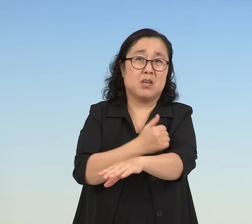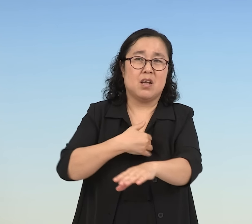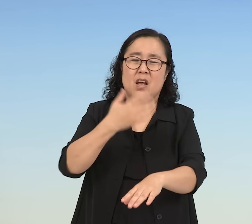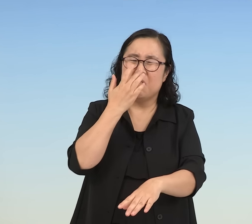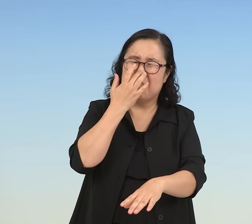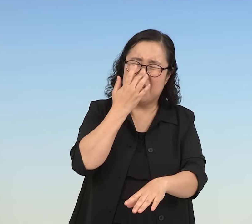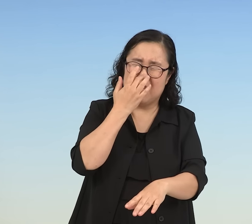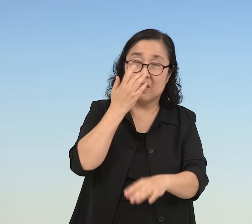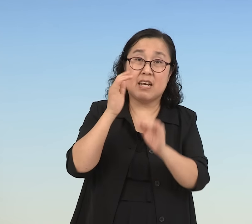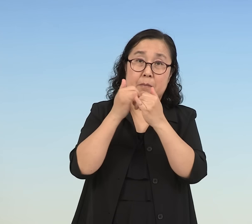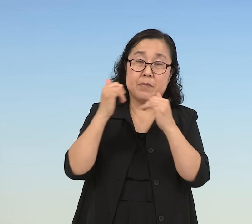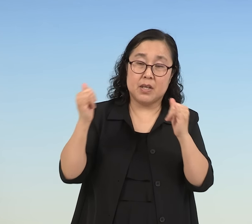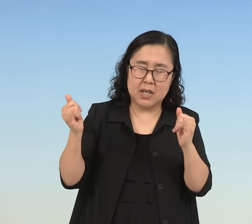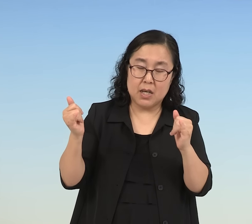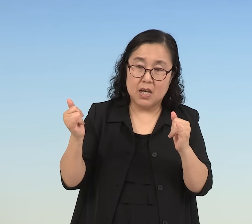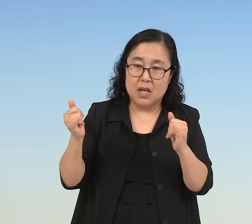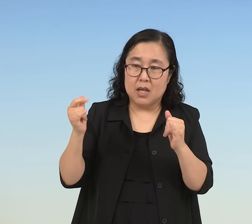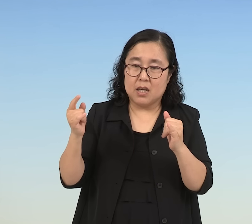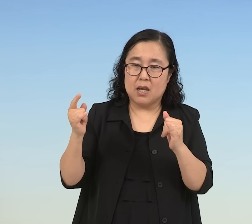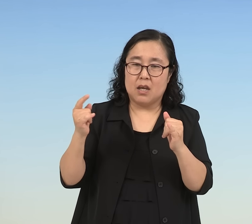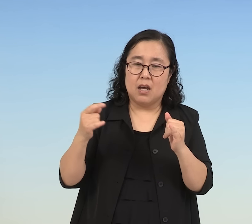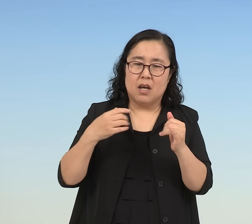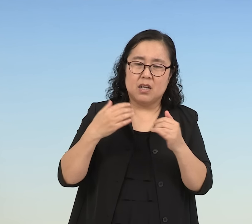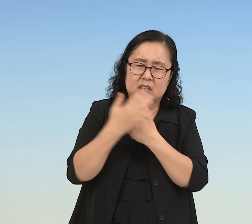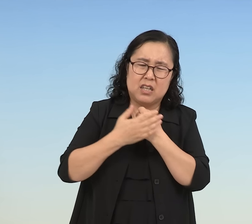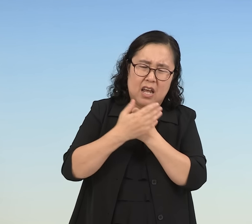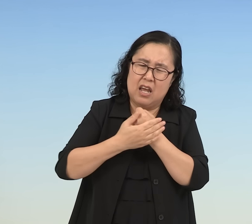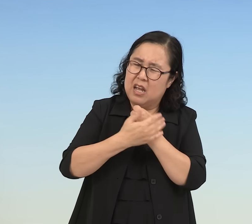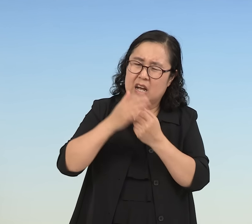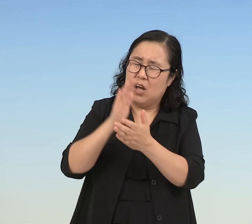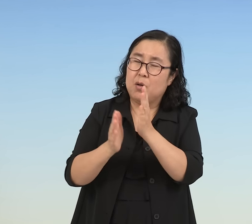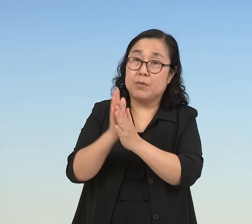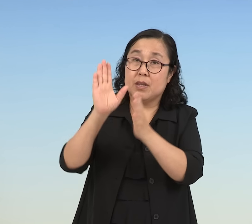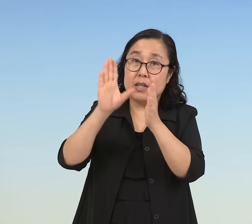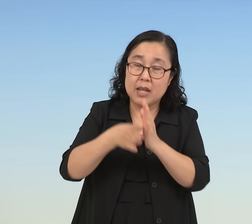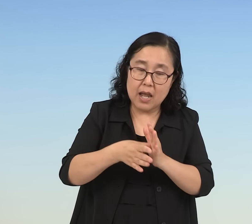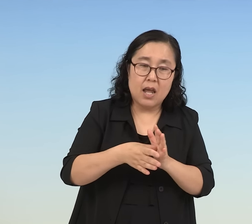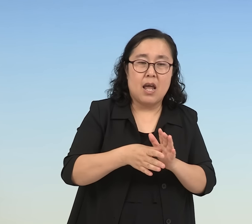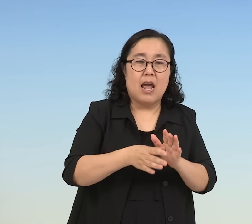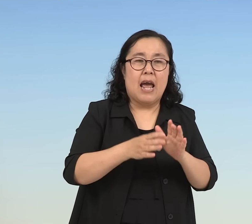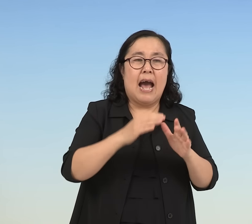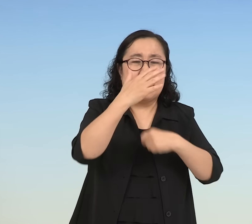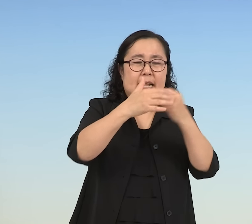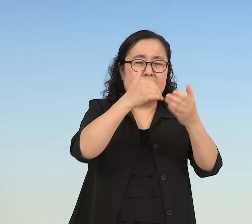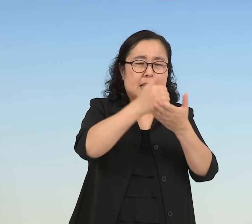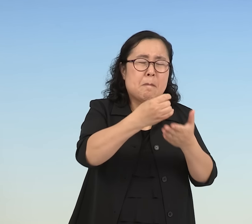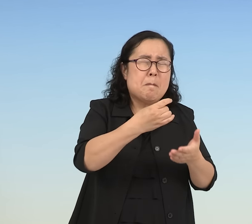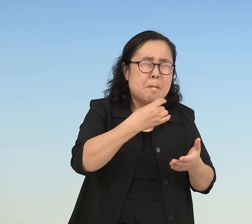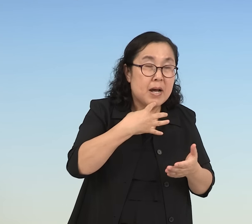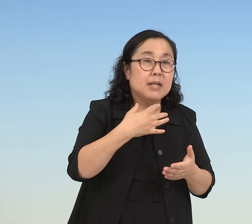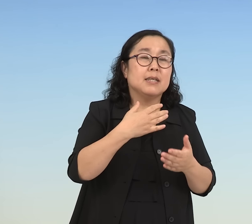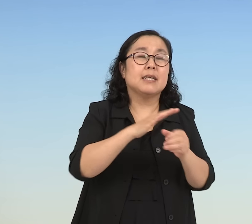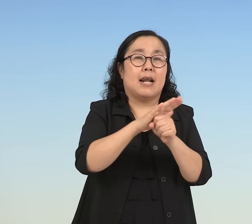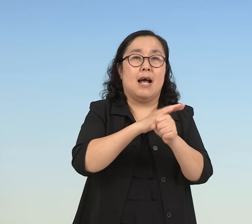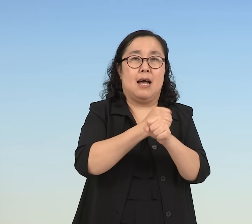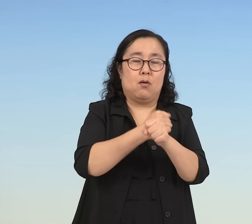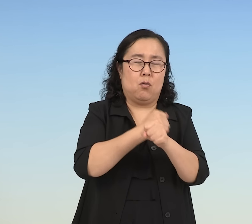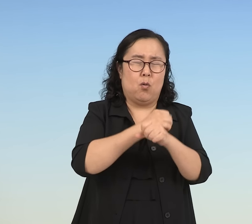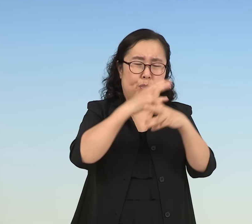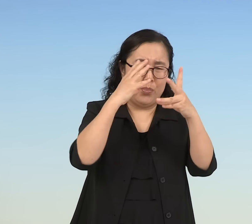이야기는 뭐 성경 안에 있는 거지 뭐 이러고 있을 때, 오늘도 순수하게 하나님을 사랑하고 하나님을 의지하는 분들에게는 이런